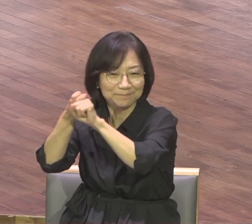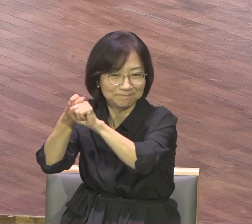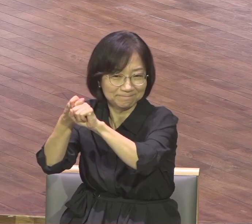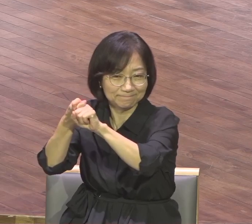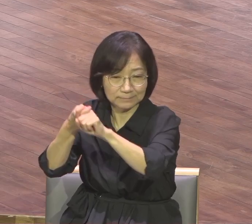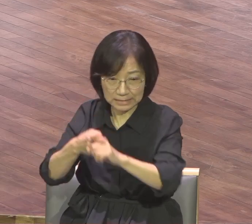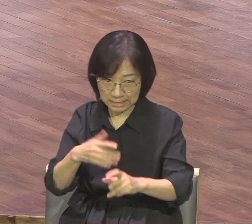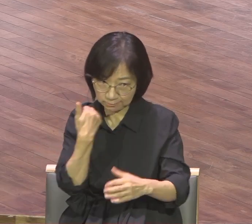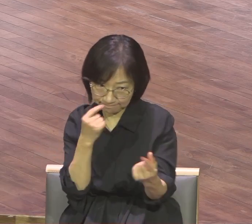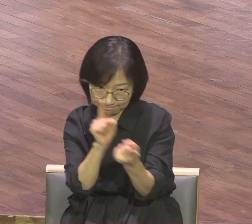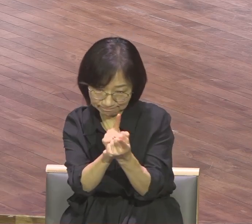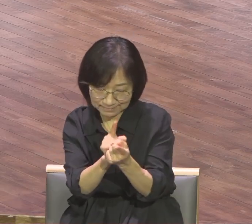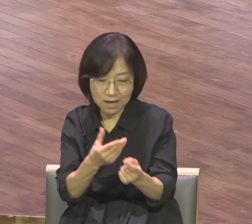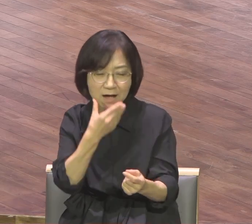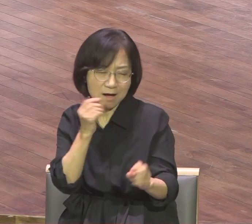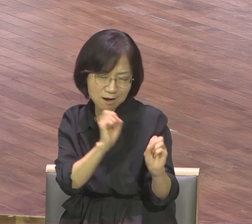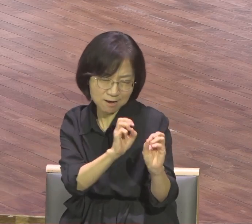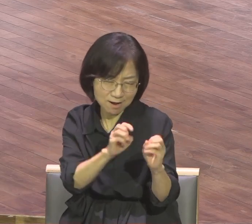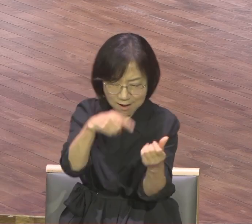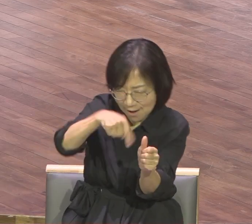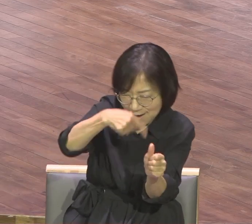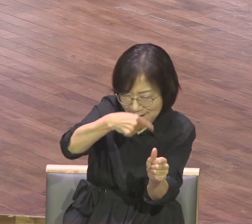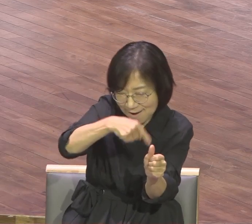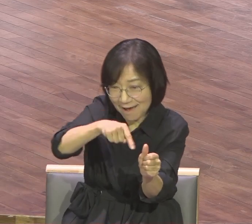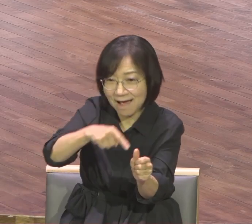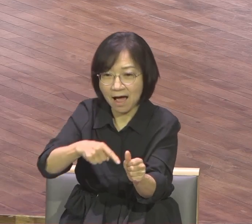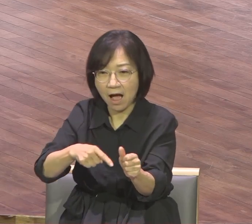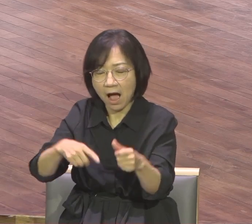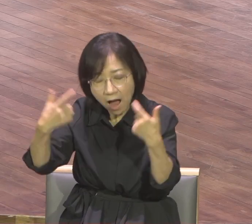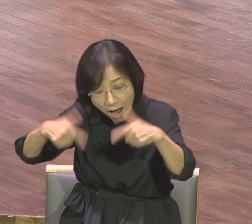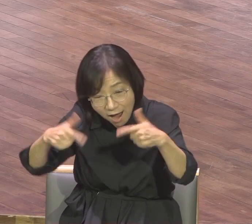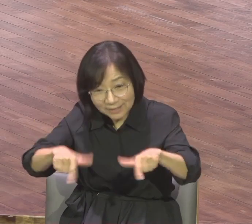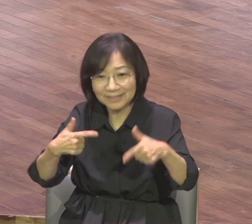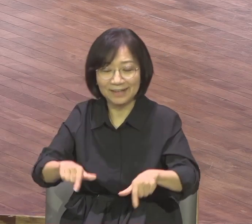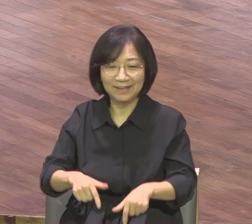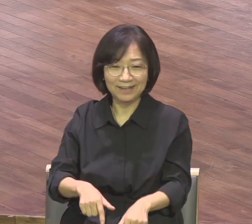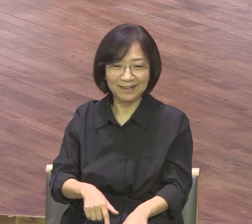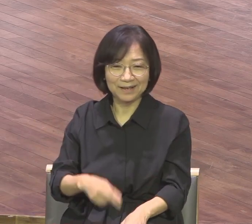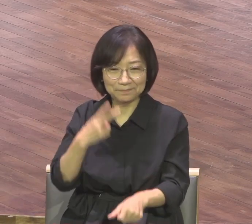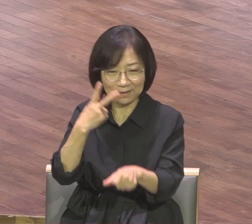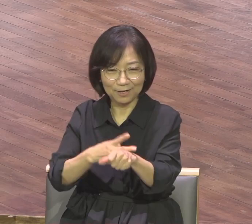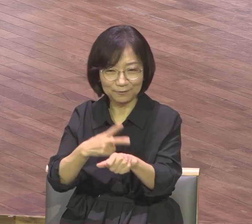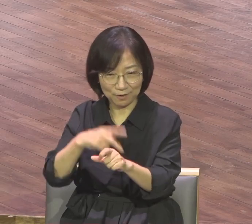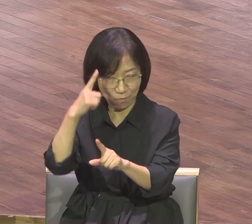예수 그리스도의 복음을 전파하고 가르치는 사이에 모든 관심을